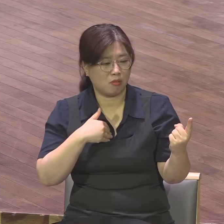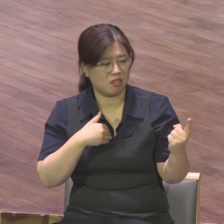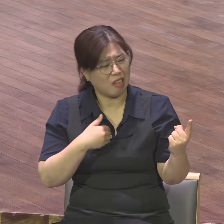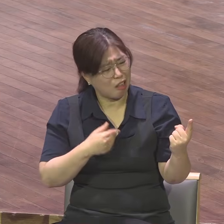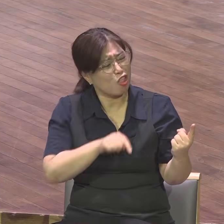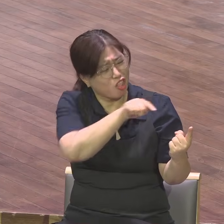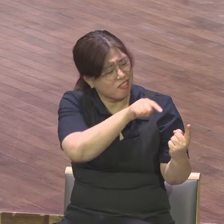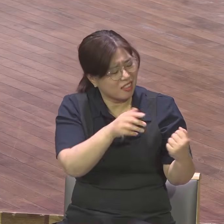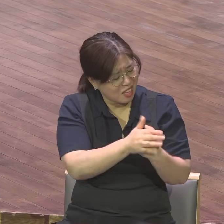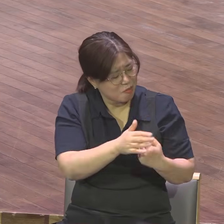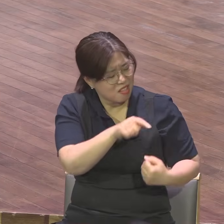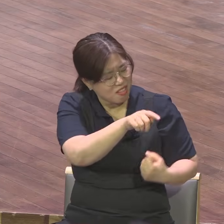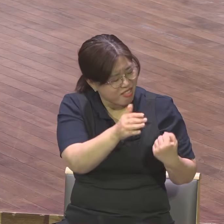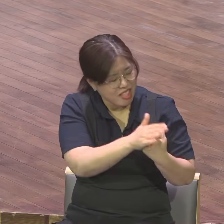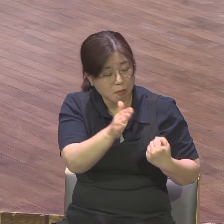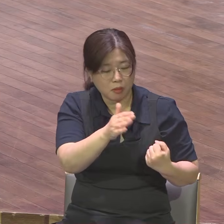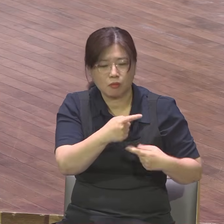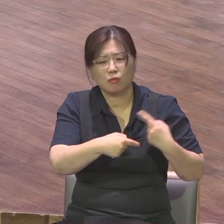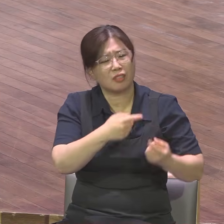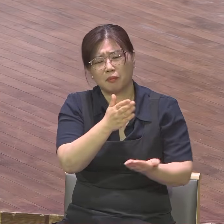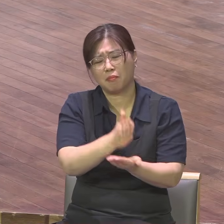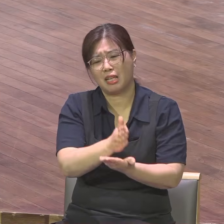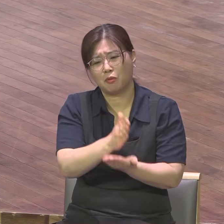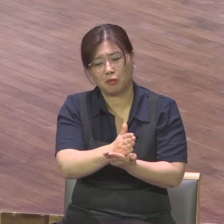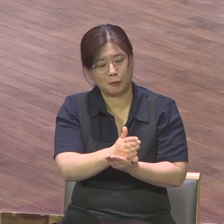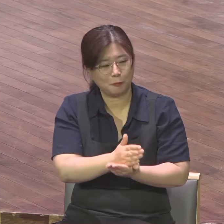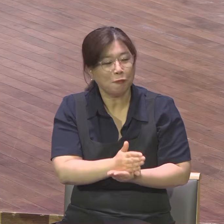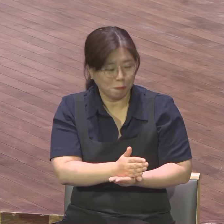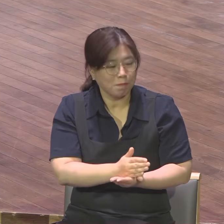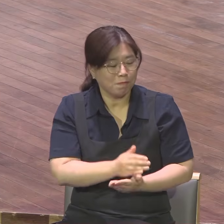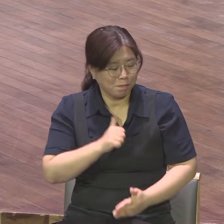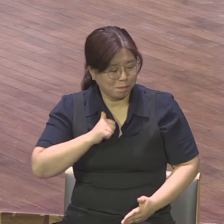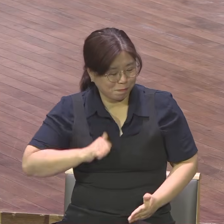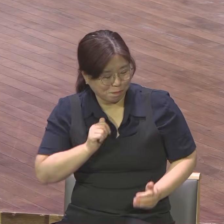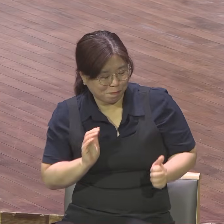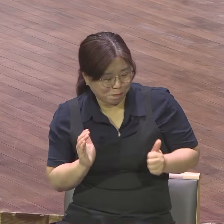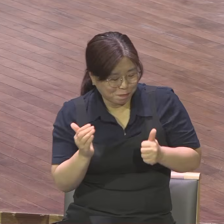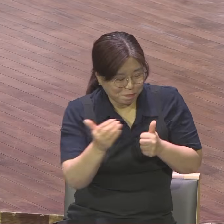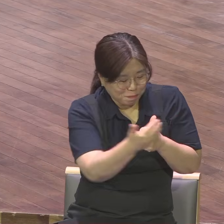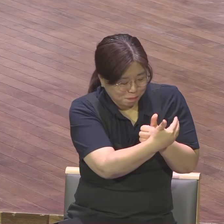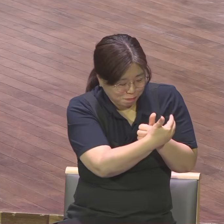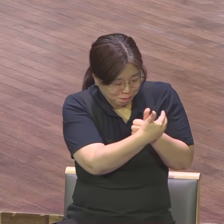말고 중보 기도해 주는 믿음, 그런 수준.